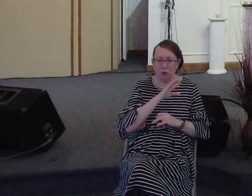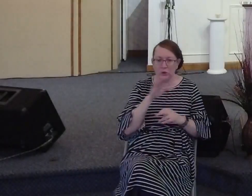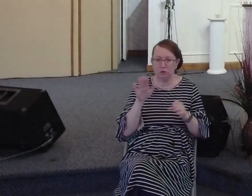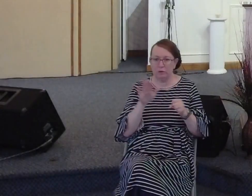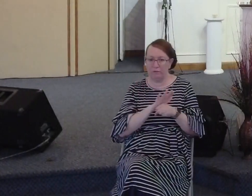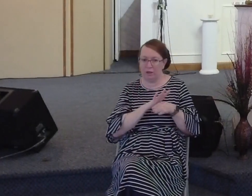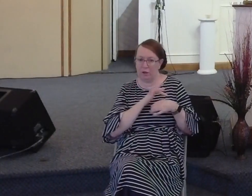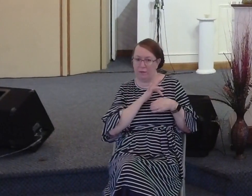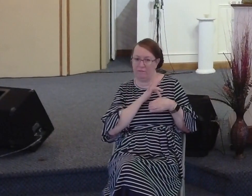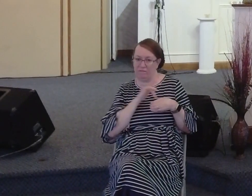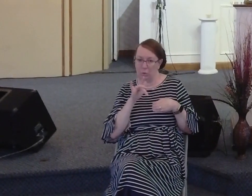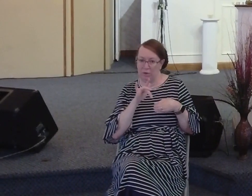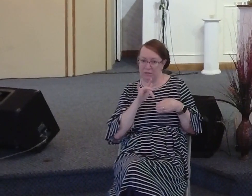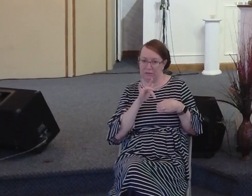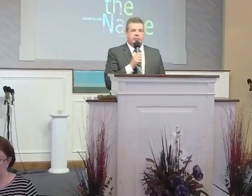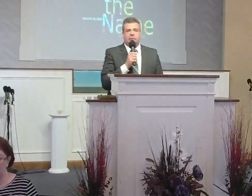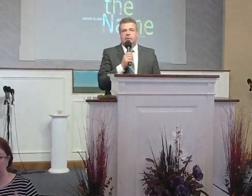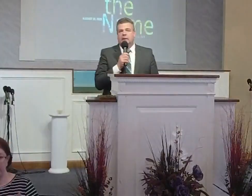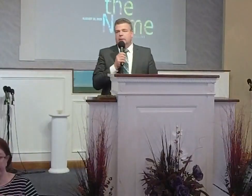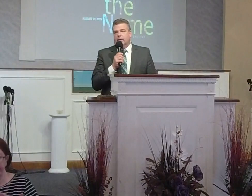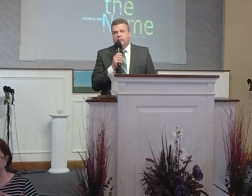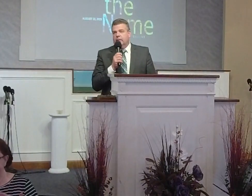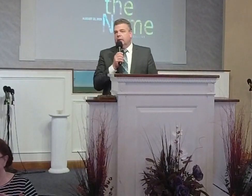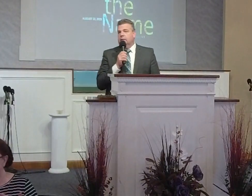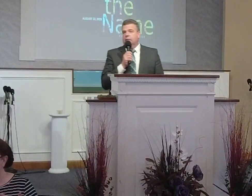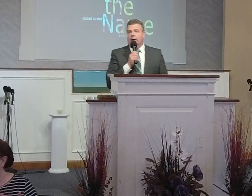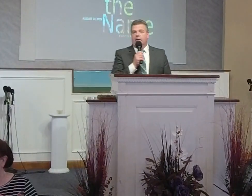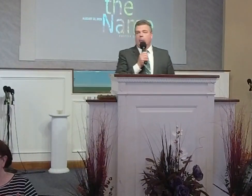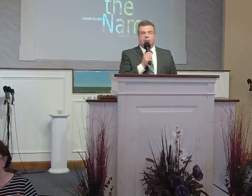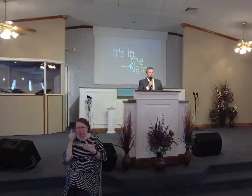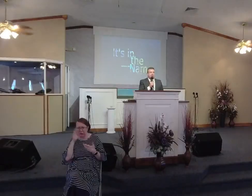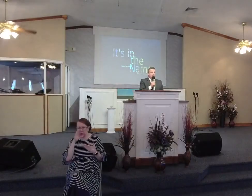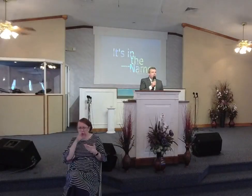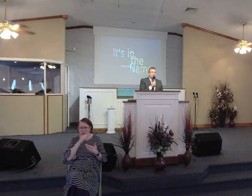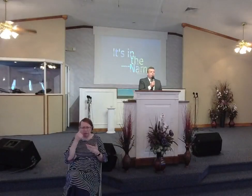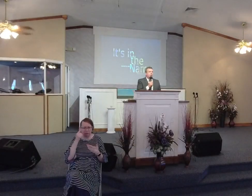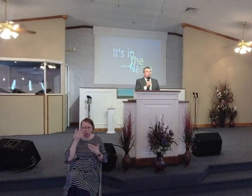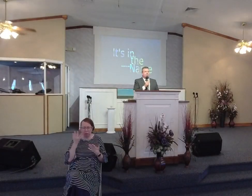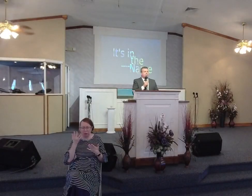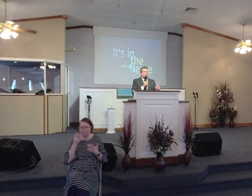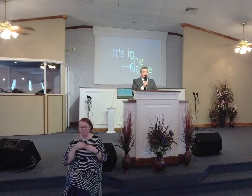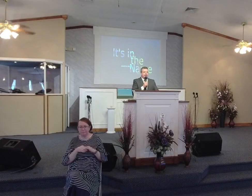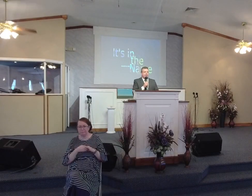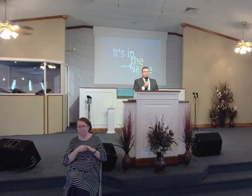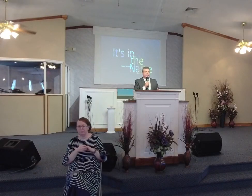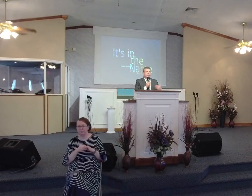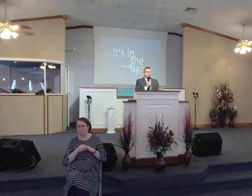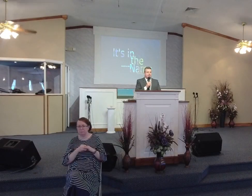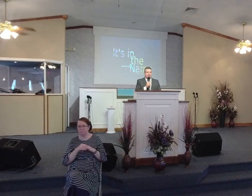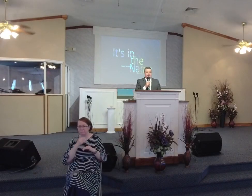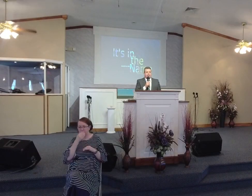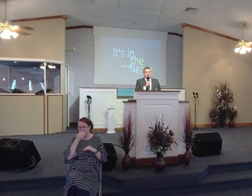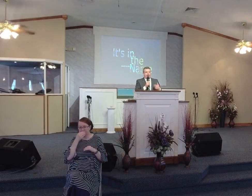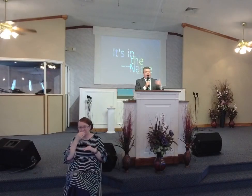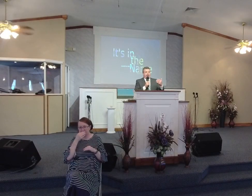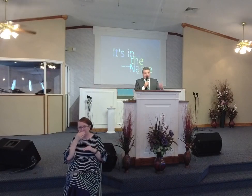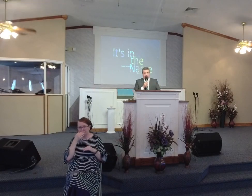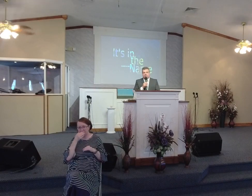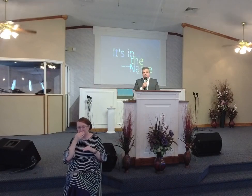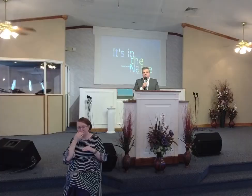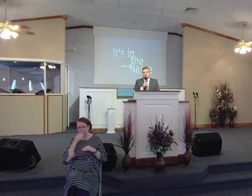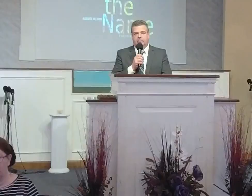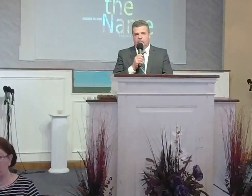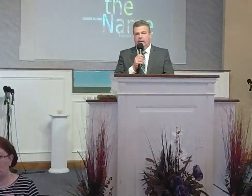Las personas el día de hoy buscan cada día tratando de llenar ese agujero sin poder entender lo